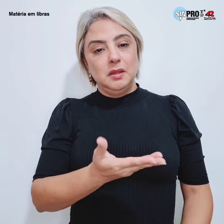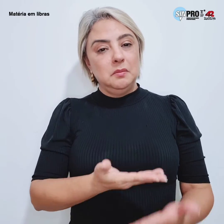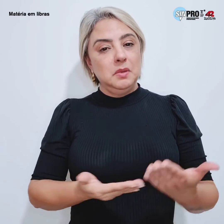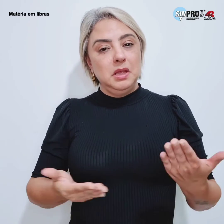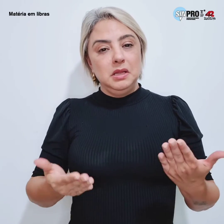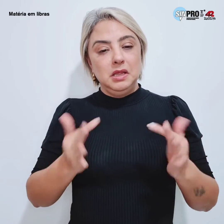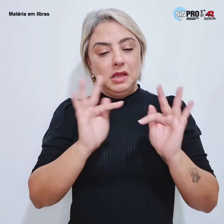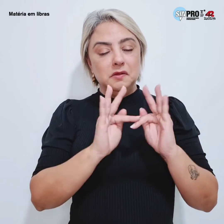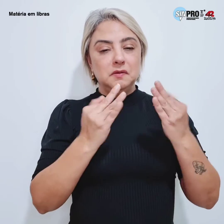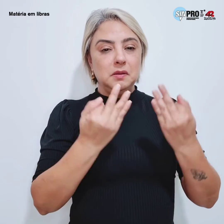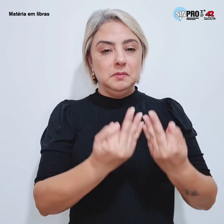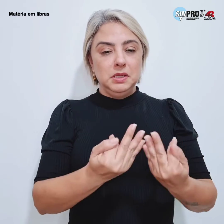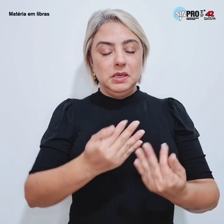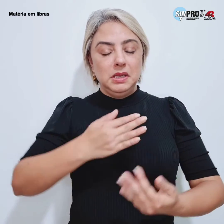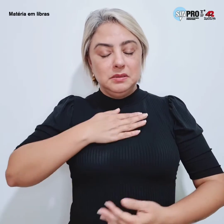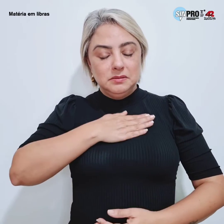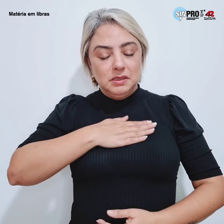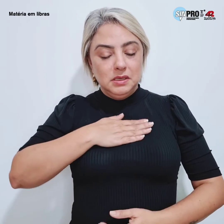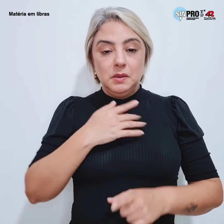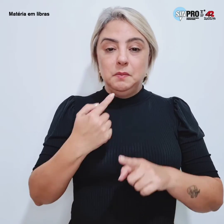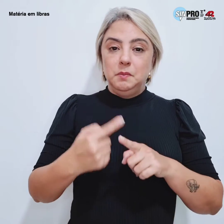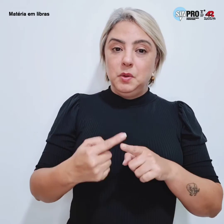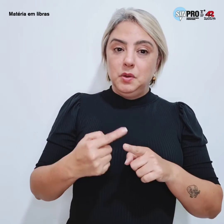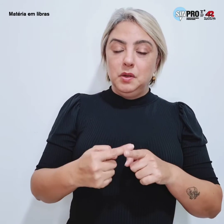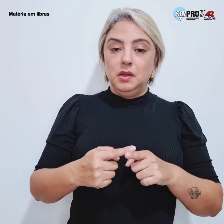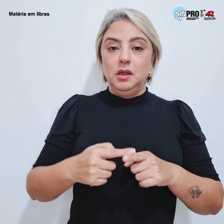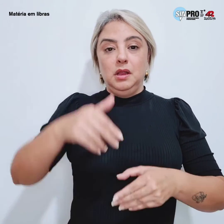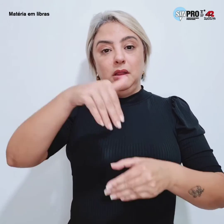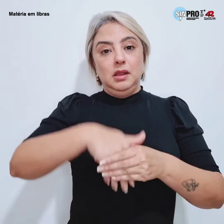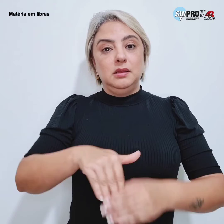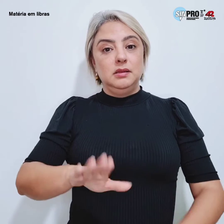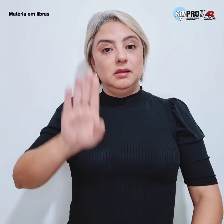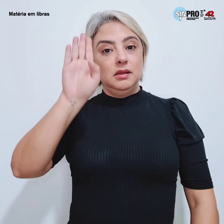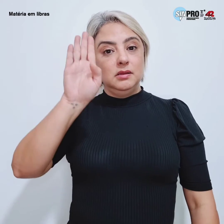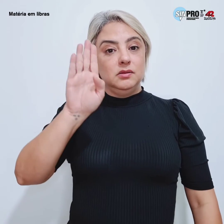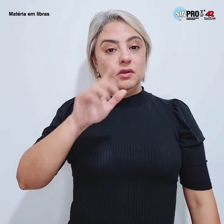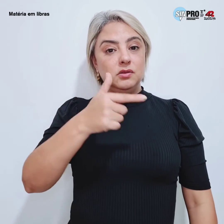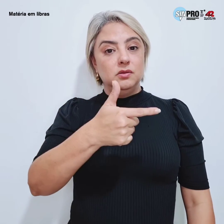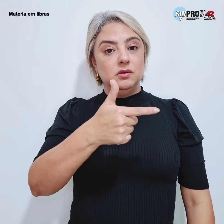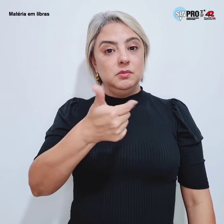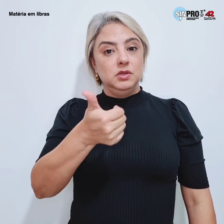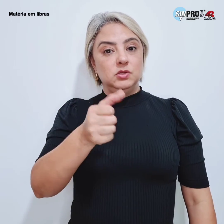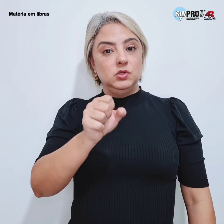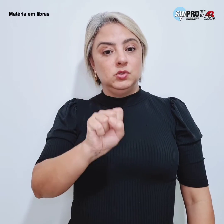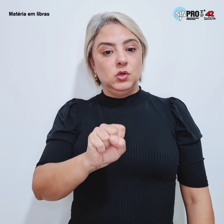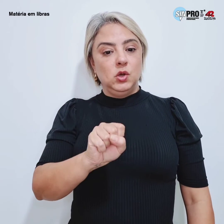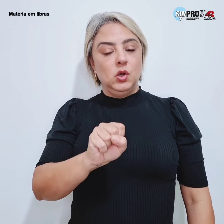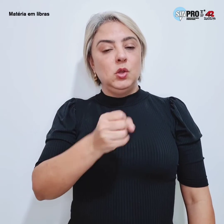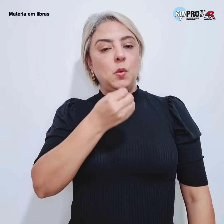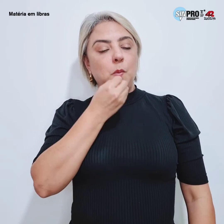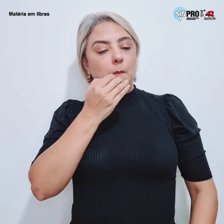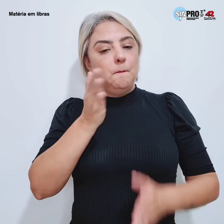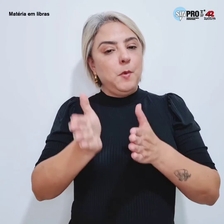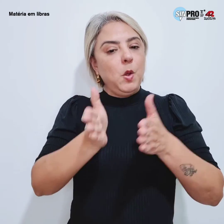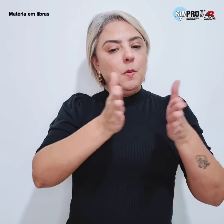perdendo entes queridos porque, nas eleições de 2018, uma boa parte